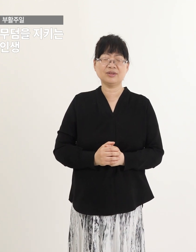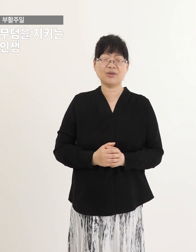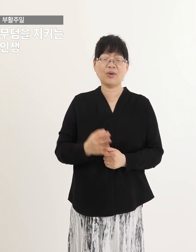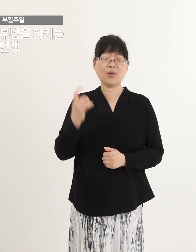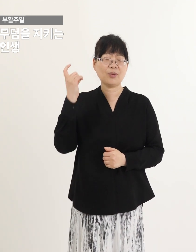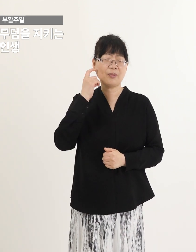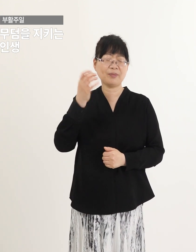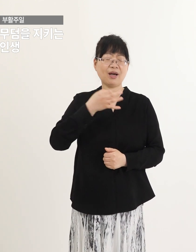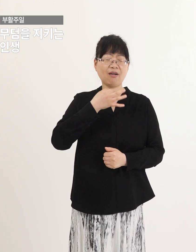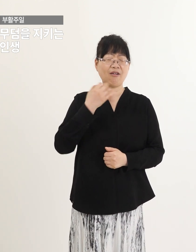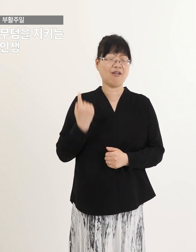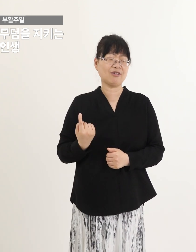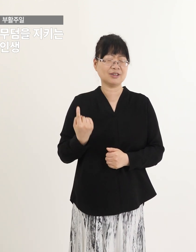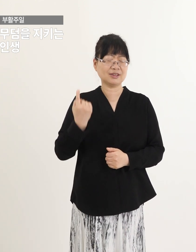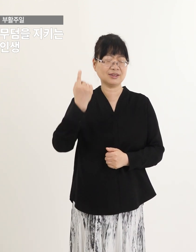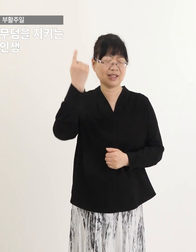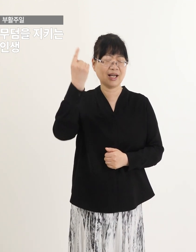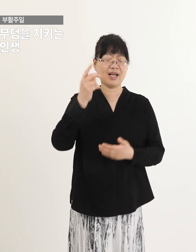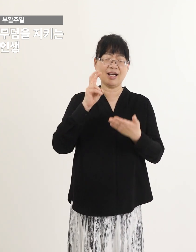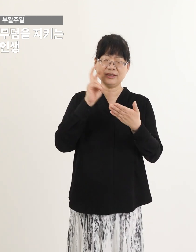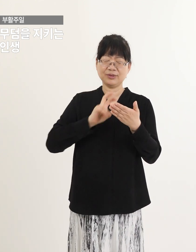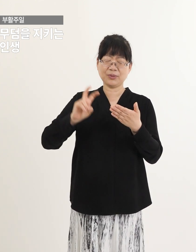소리 높여